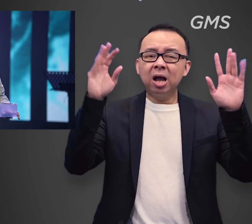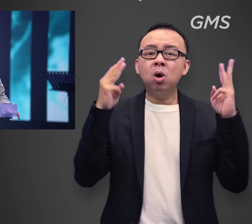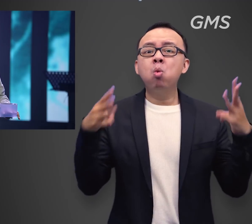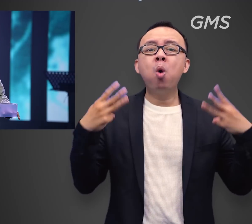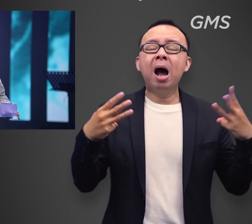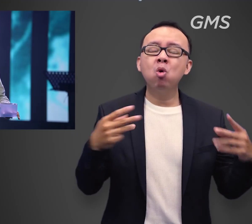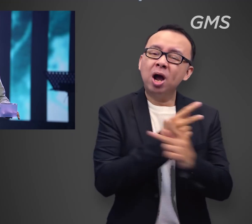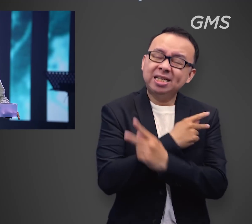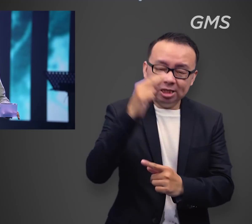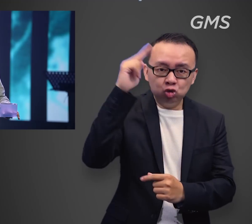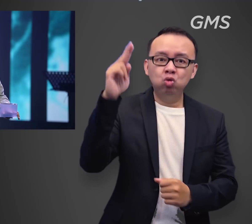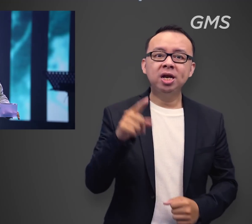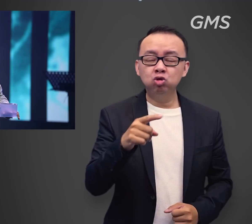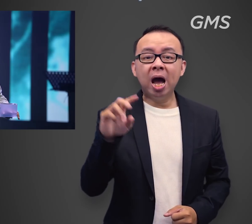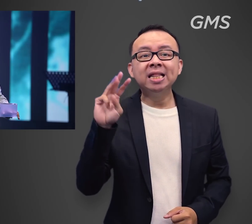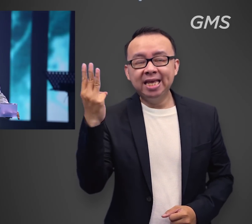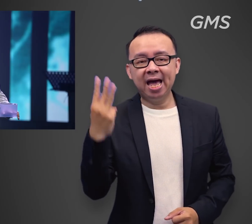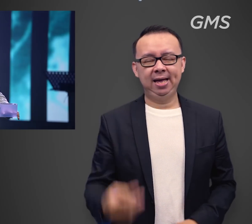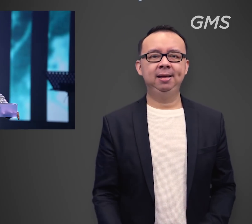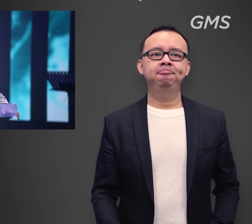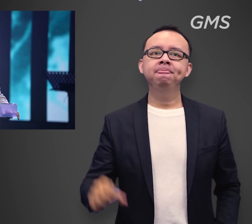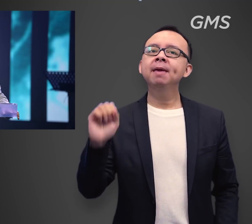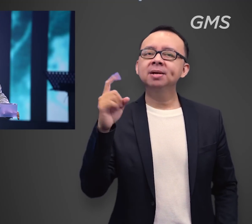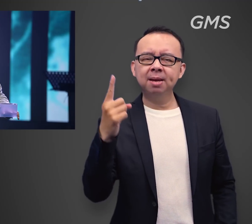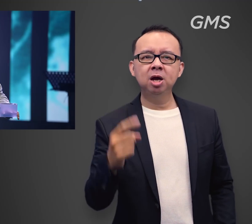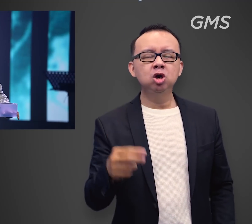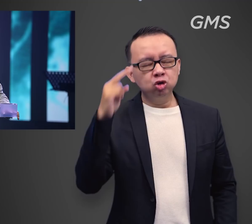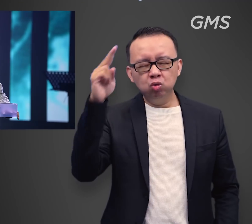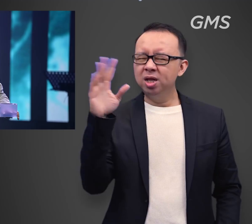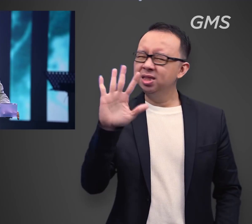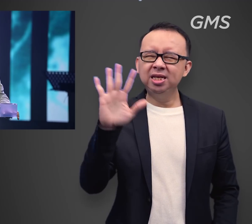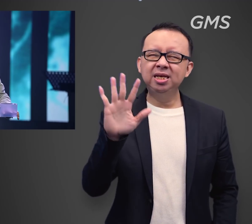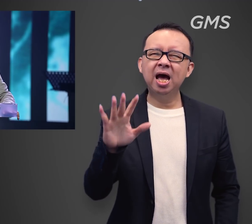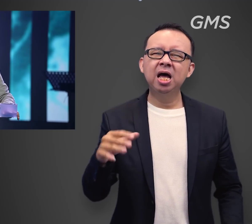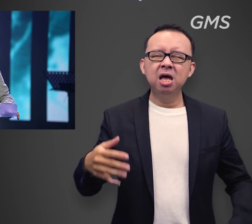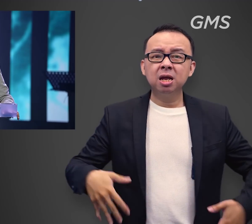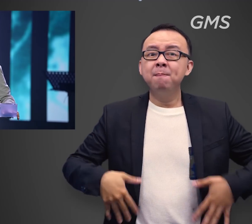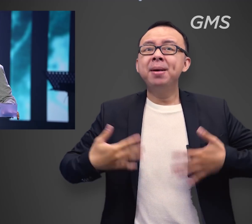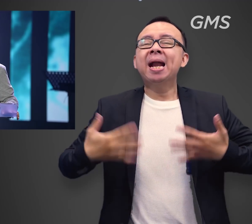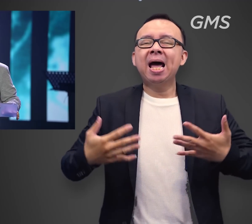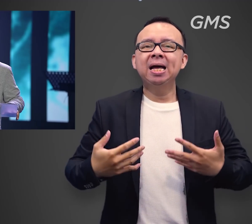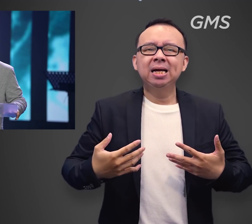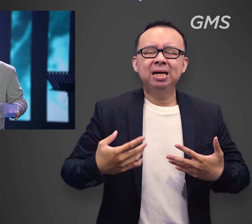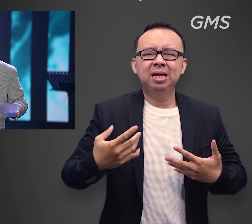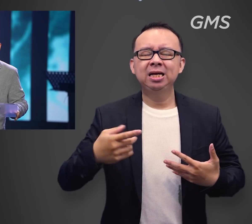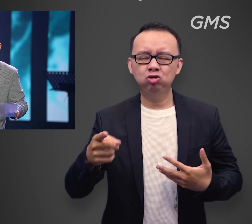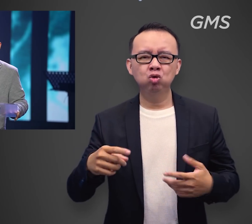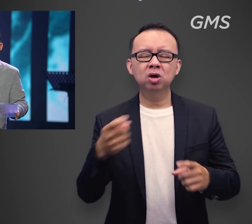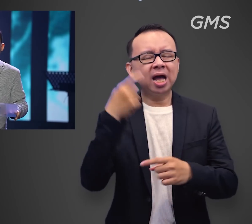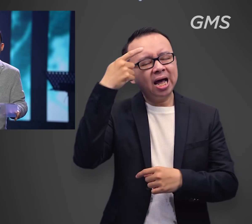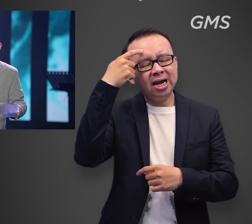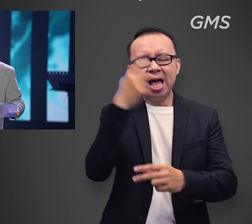Yang pertama adalah Tuhan tidak pernah bertahan dalam murkanya. Sebab kasih-Nya jauh lebih besar. Tidak boleh seorang pun